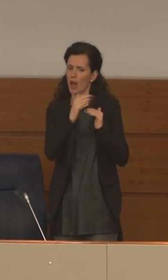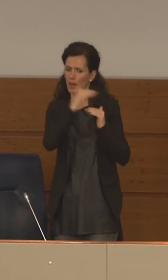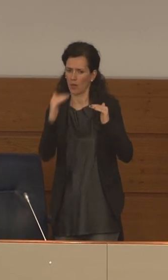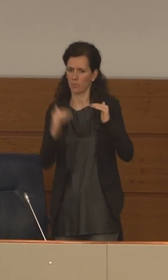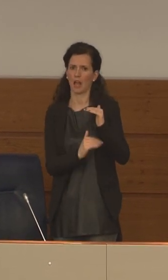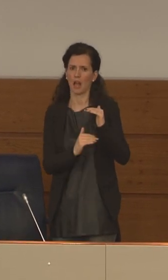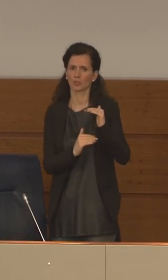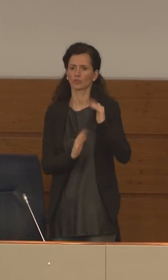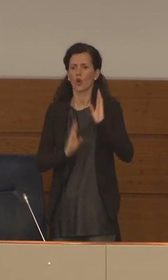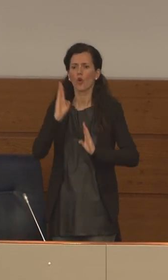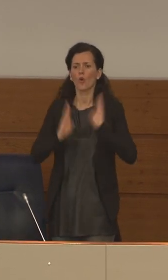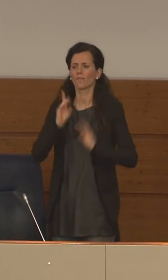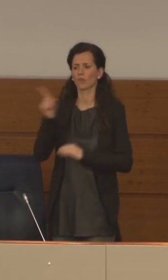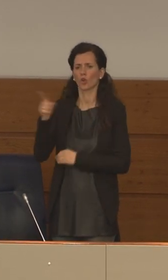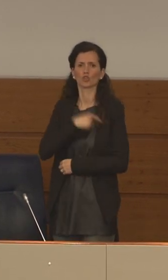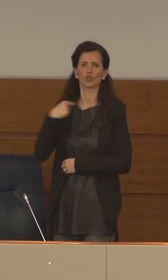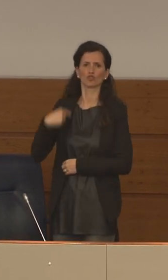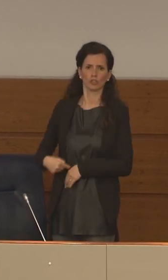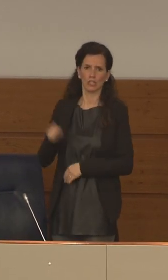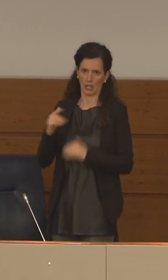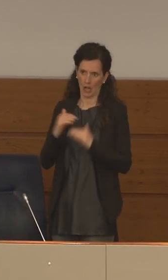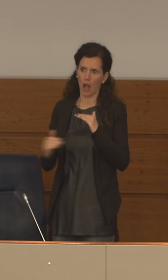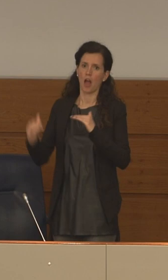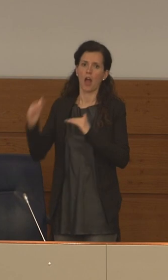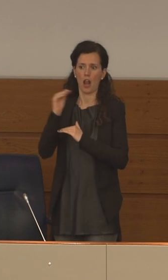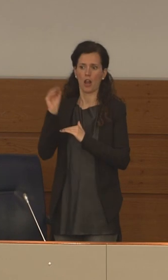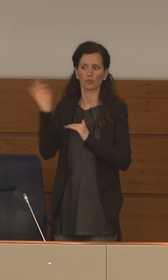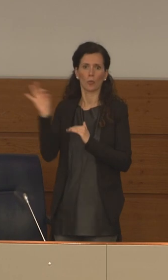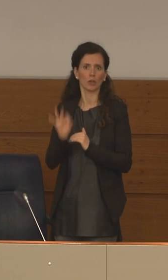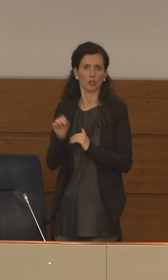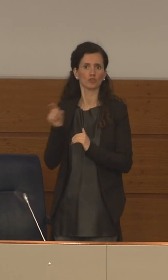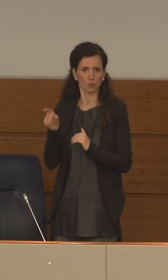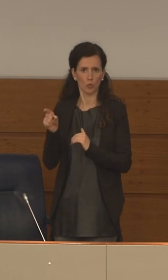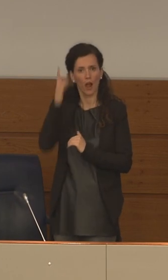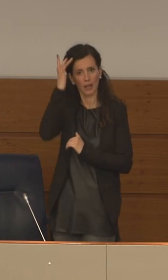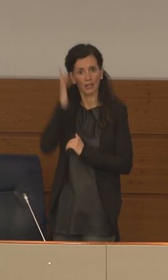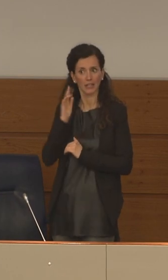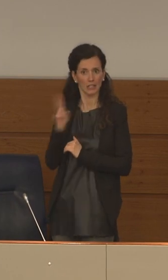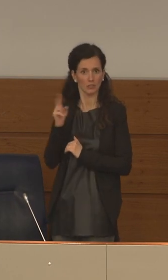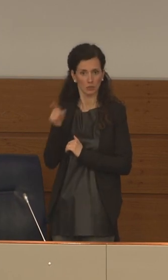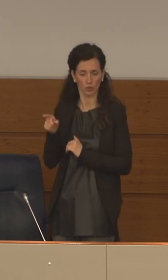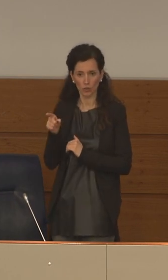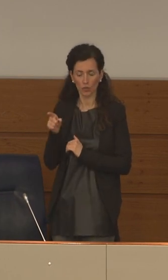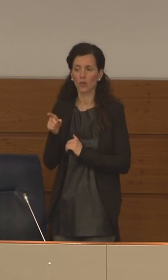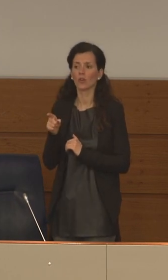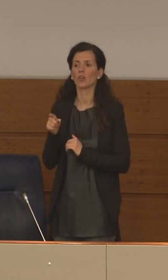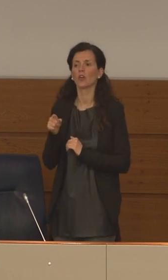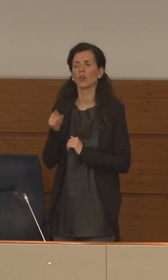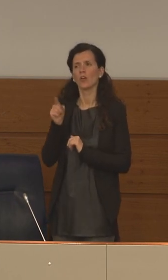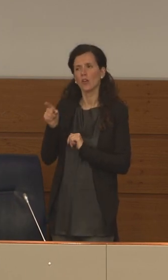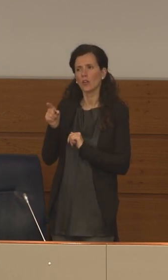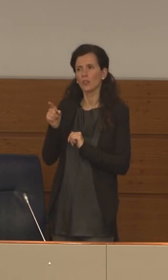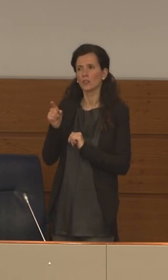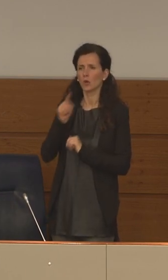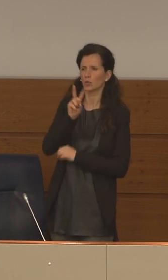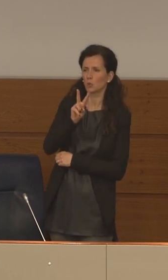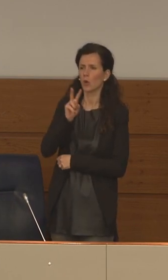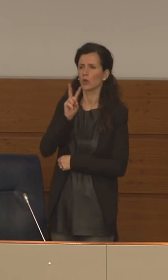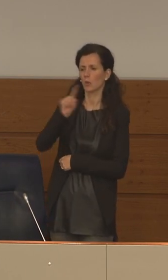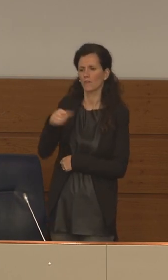cina nonostante gli risultasse un tasso di letalità del 22